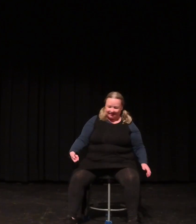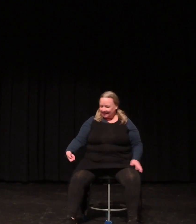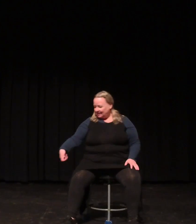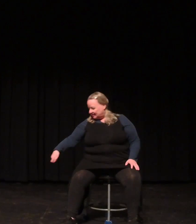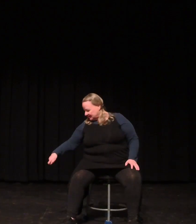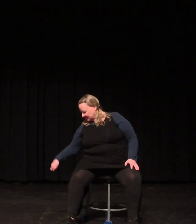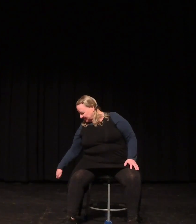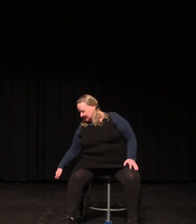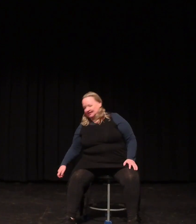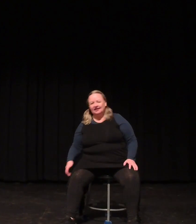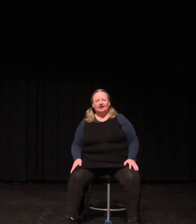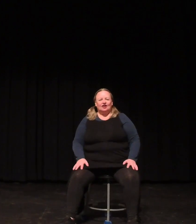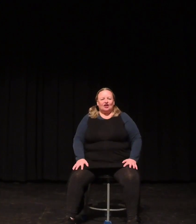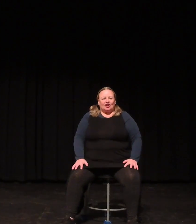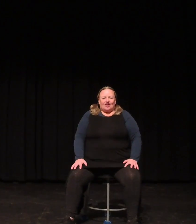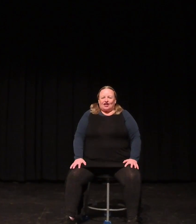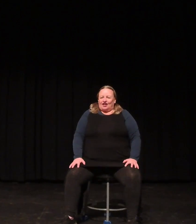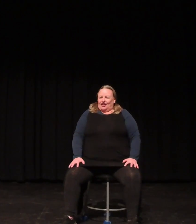OK.